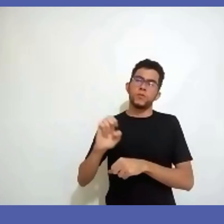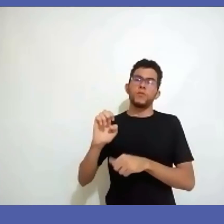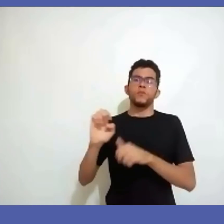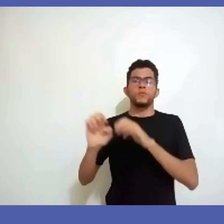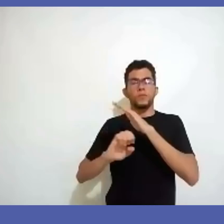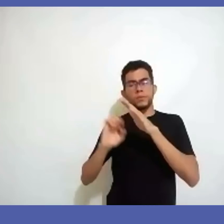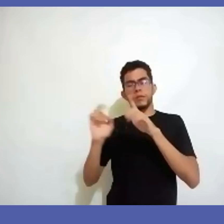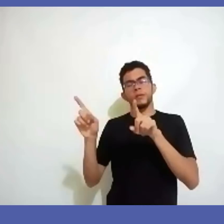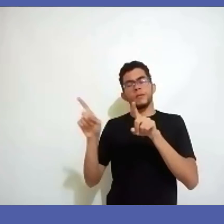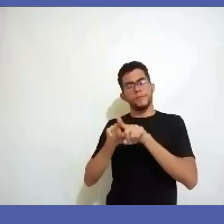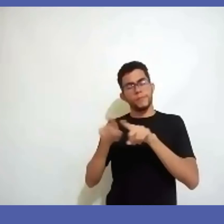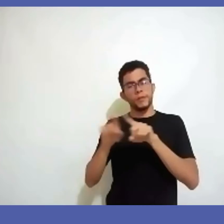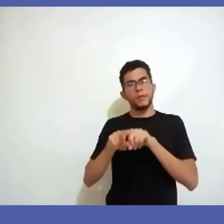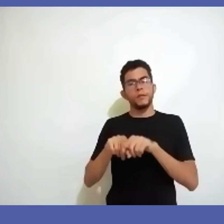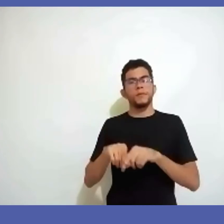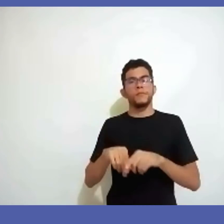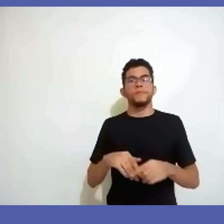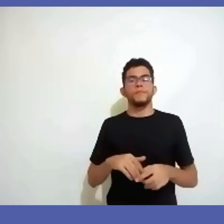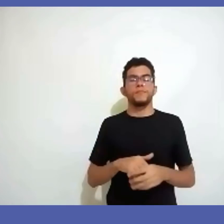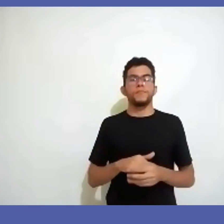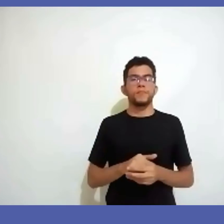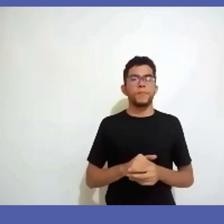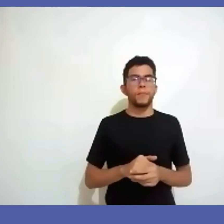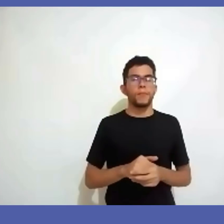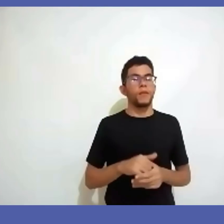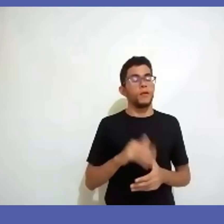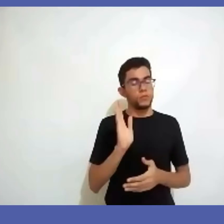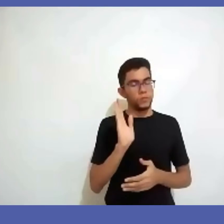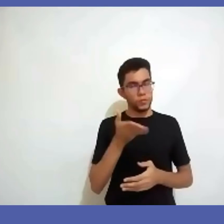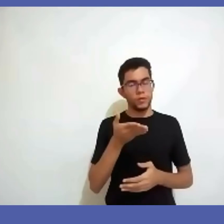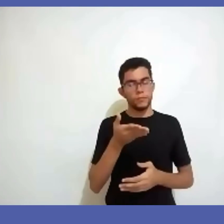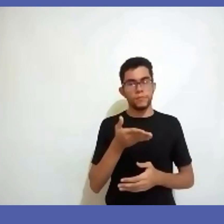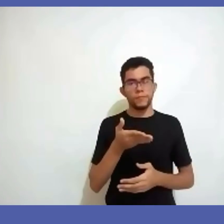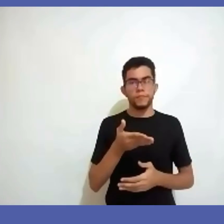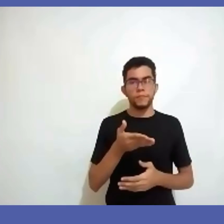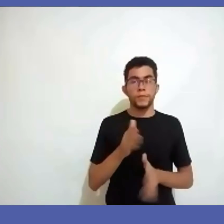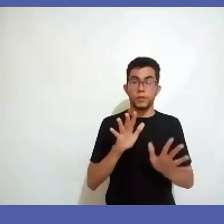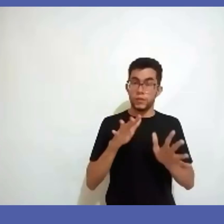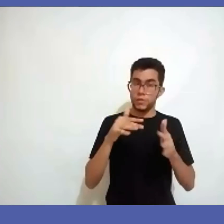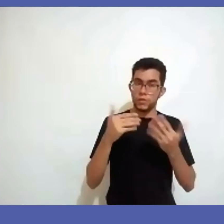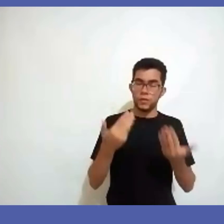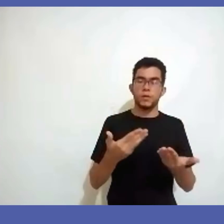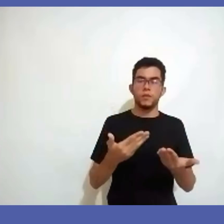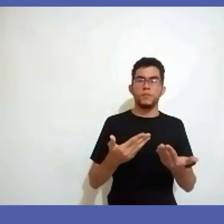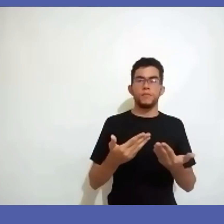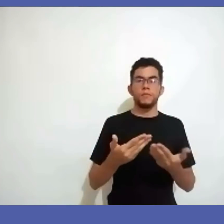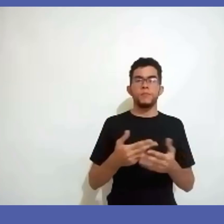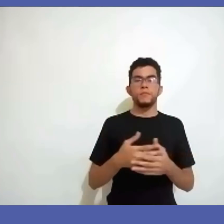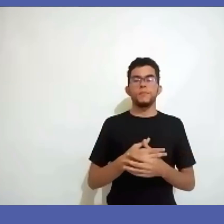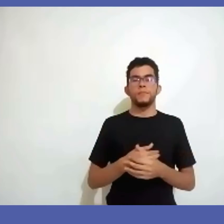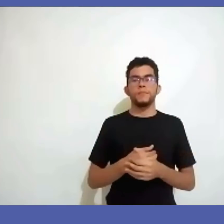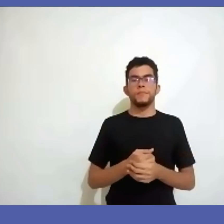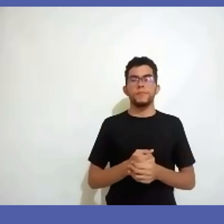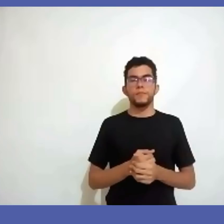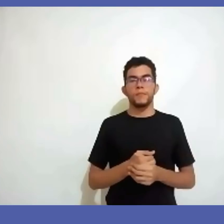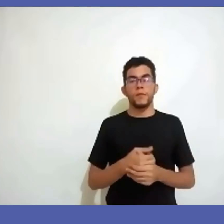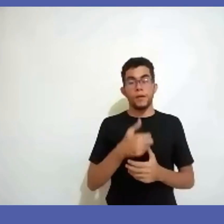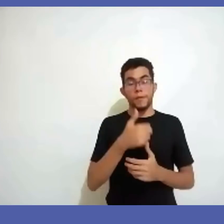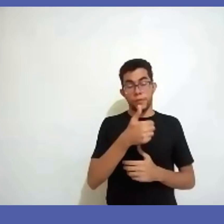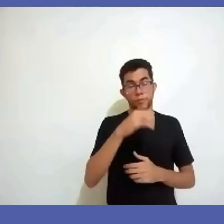pelo menos se firmou, tá? E em